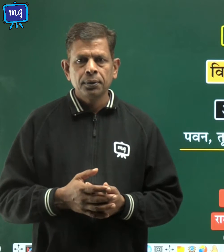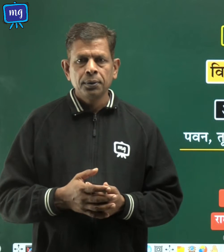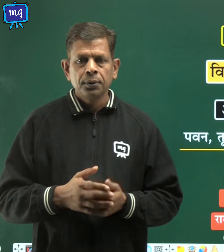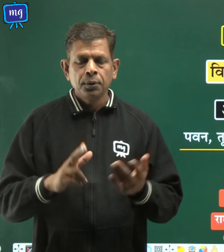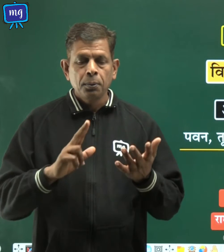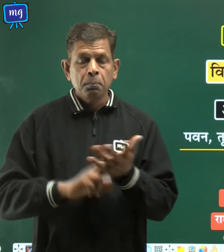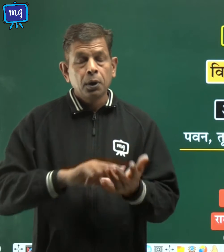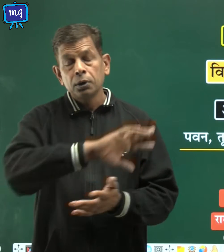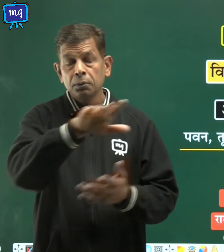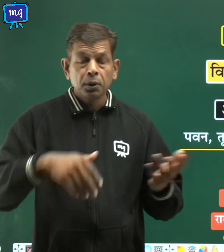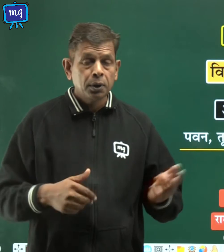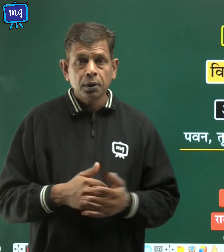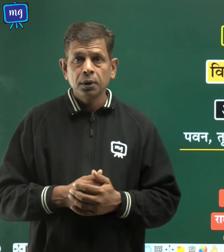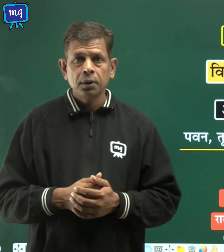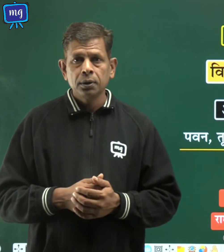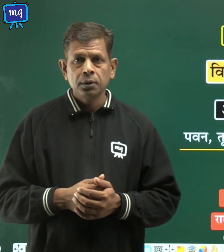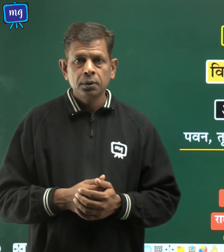प्राकृतिक परिघटनाएं,